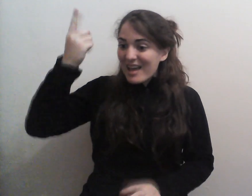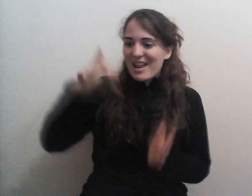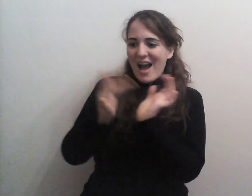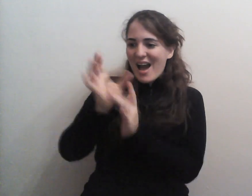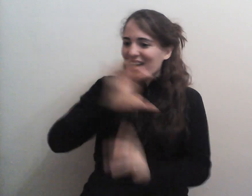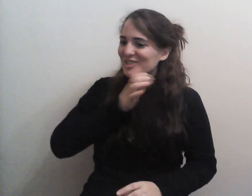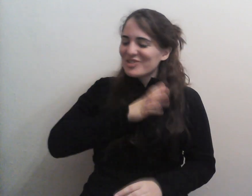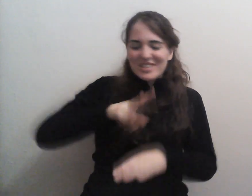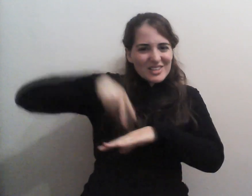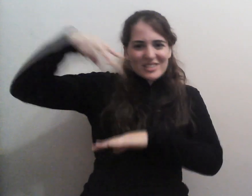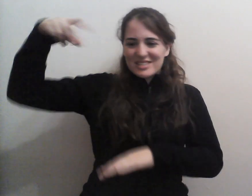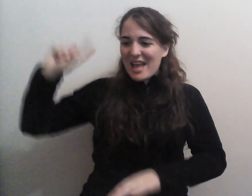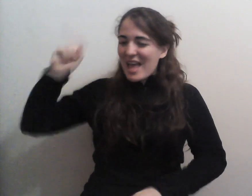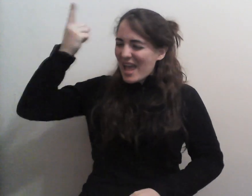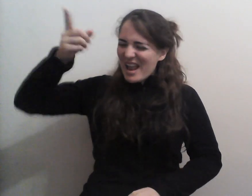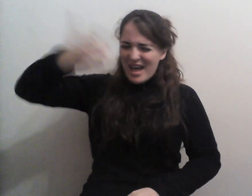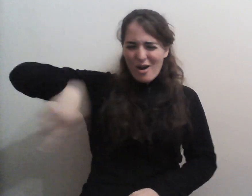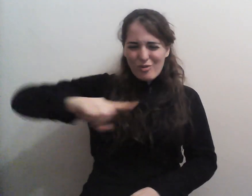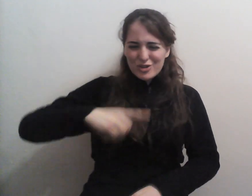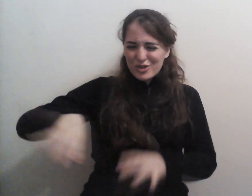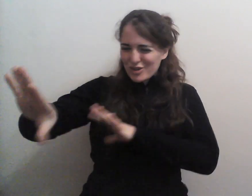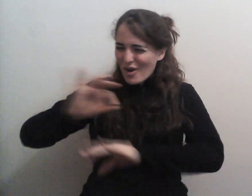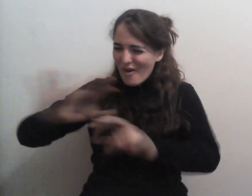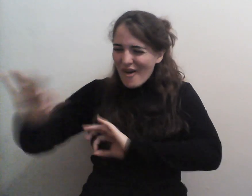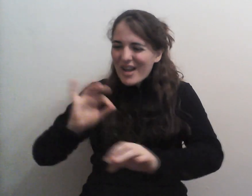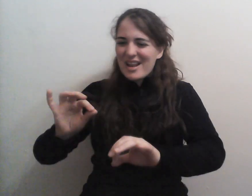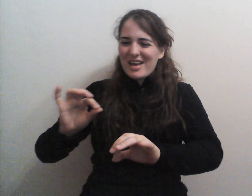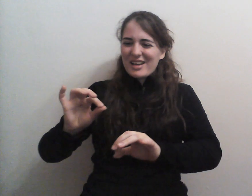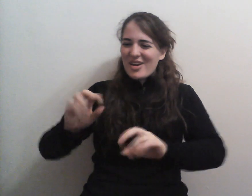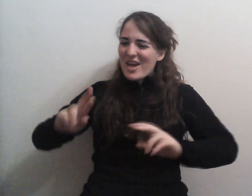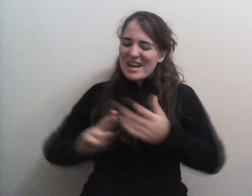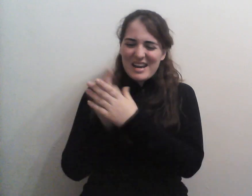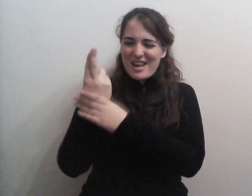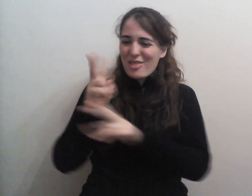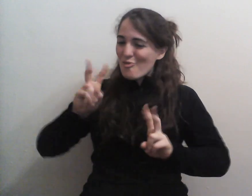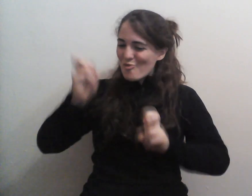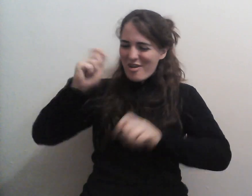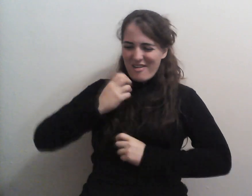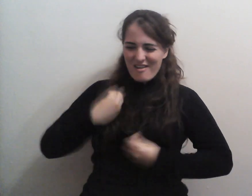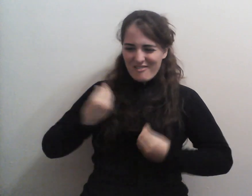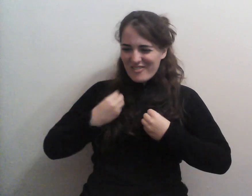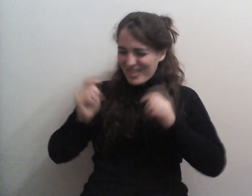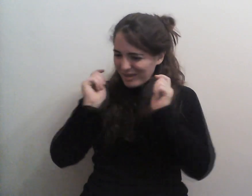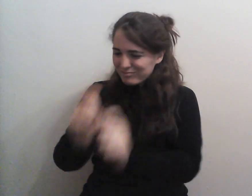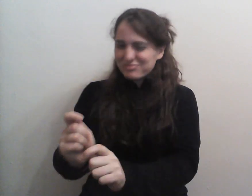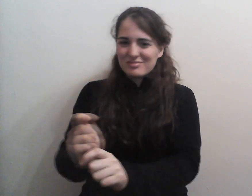que Él os hizo renacer, os dio nueva vida? Por lo tanto, aunque el error esté en contra de